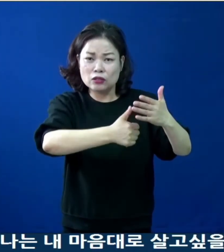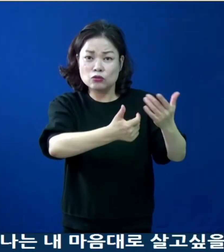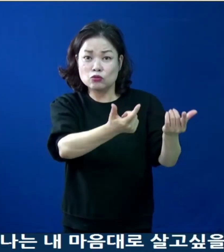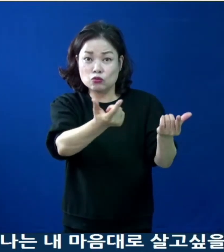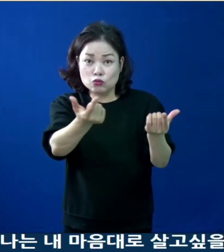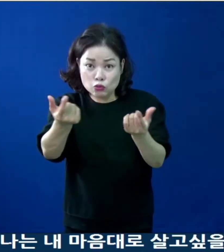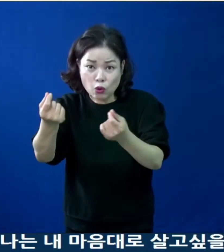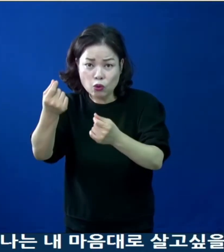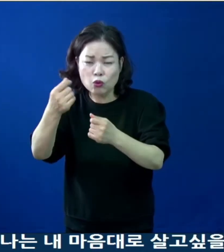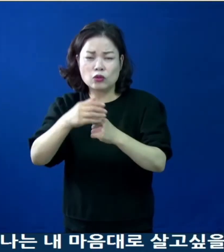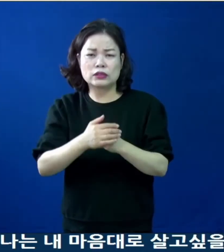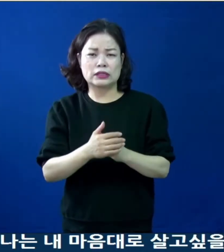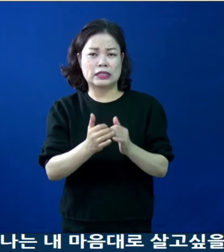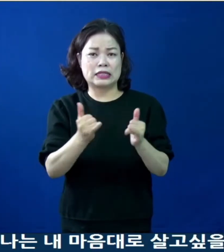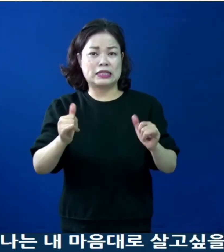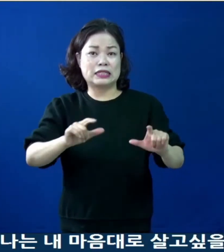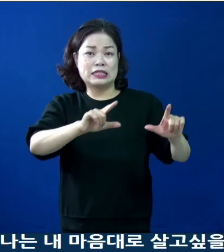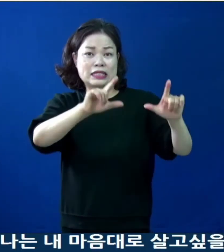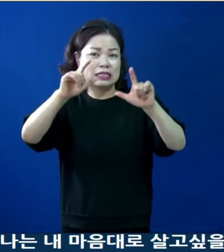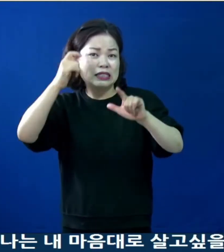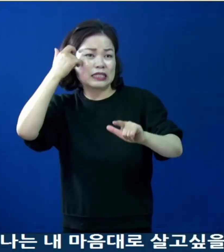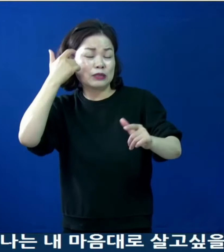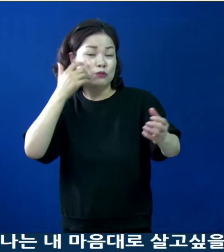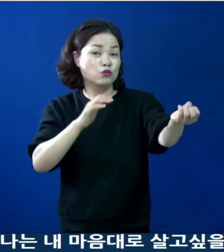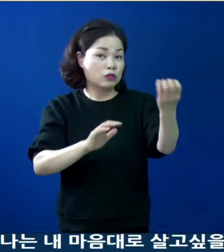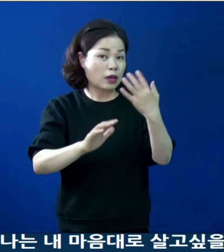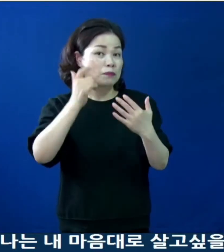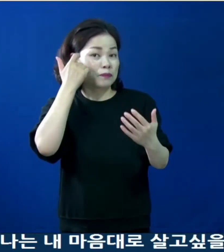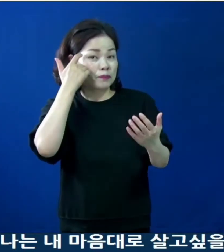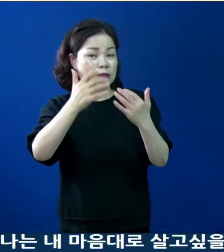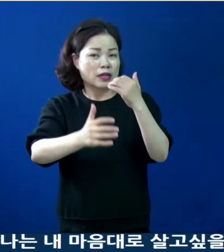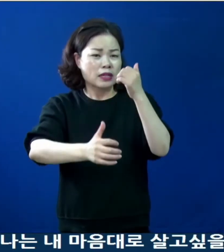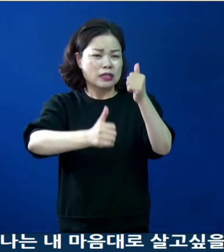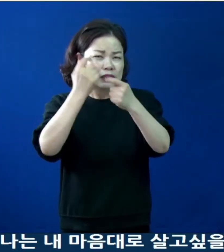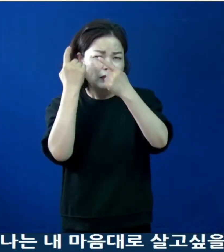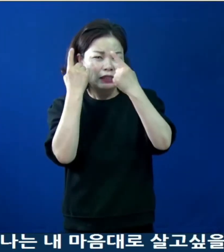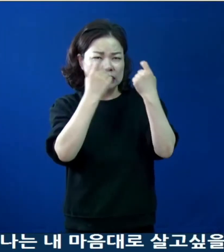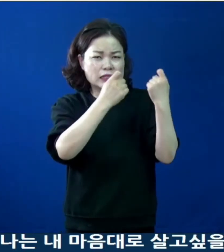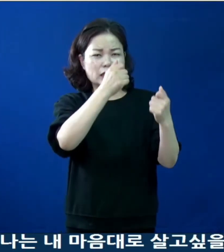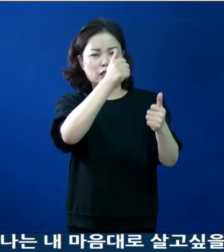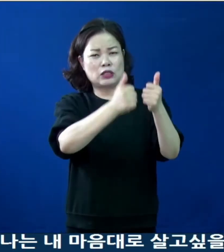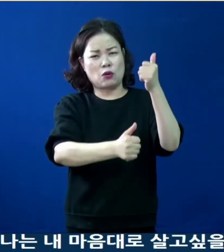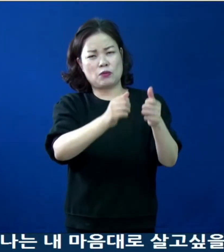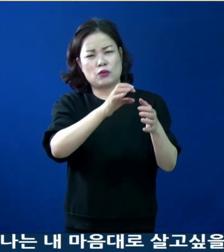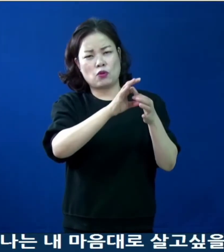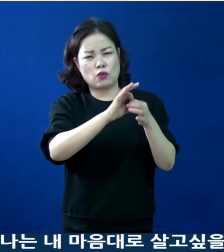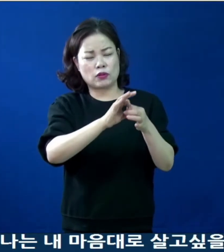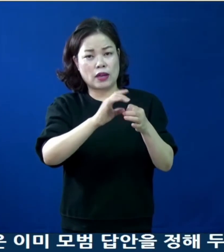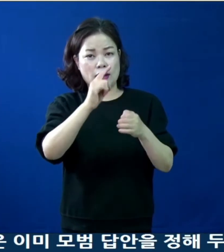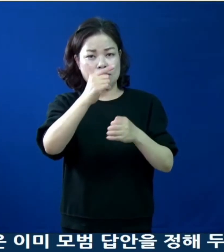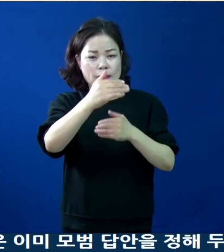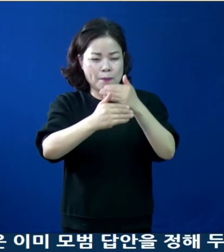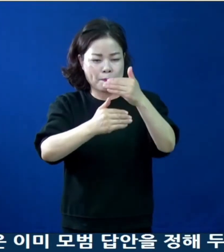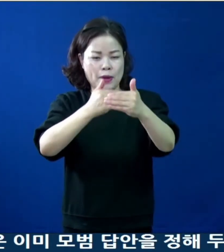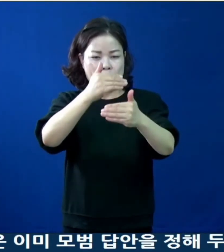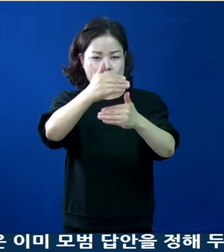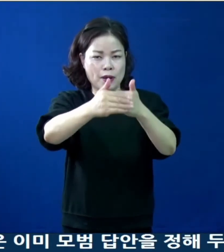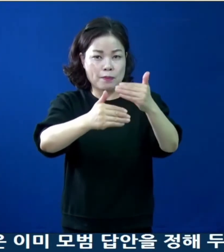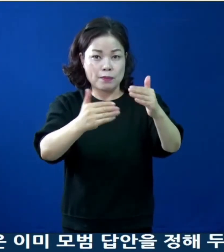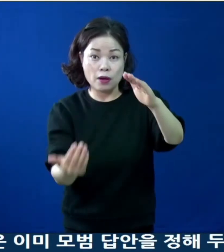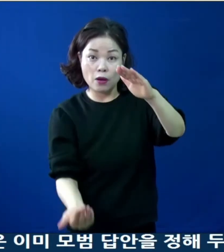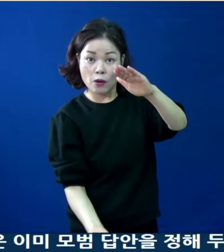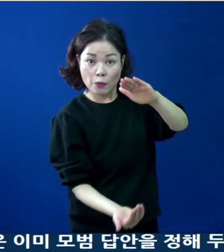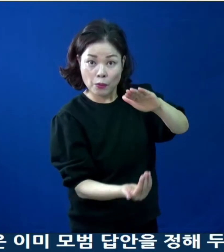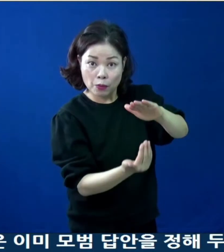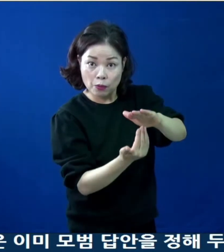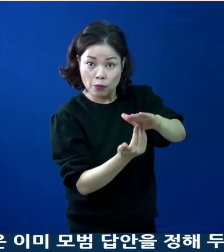동일하게 모든 인생은 질문과 답변, 시험을 통해서 한 단계 한 단계 성취를 이루어갑니다.